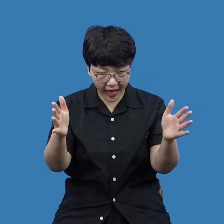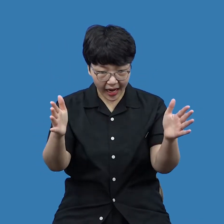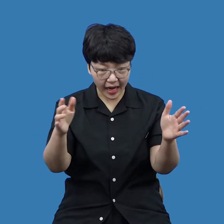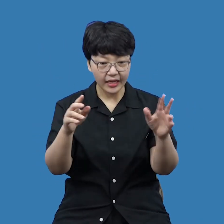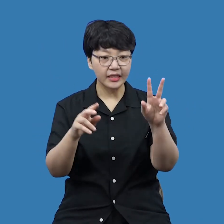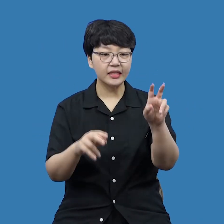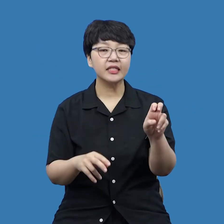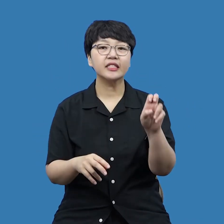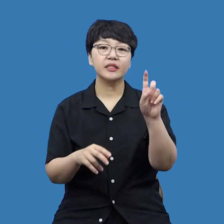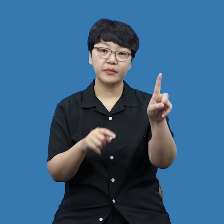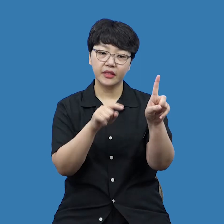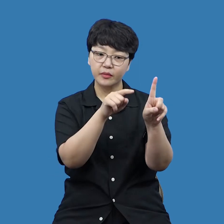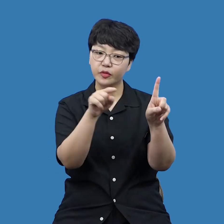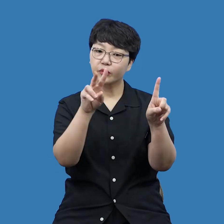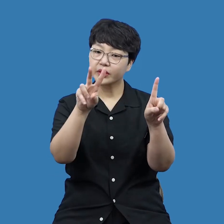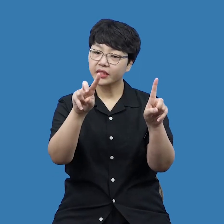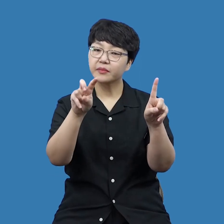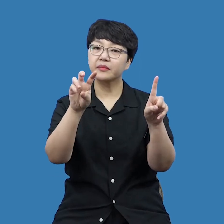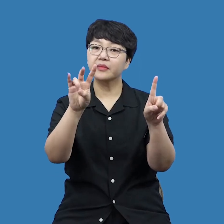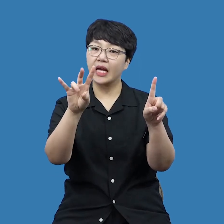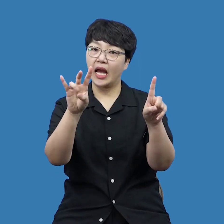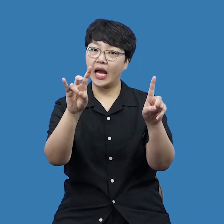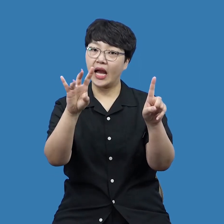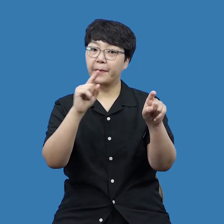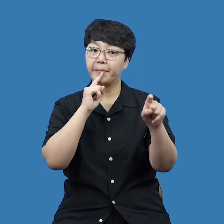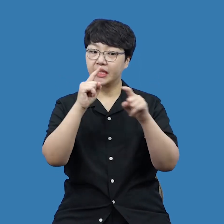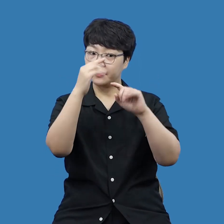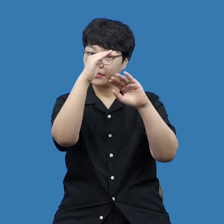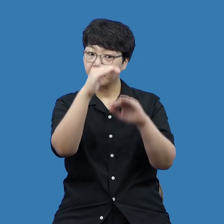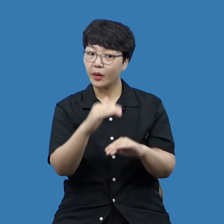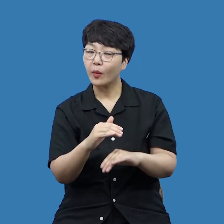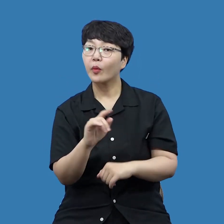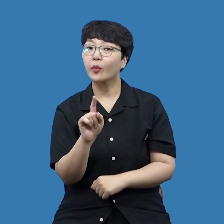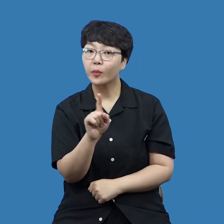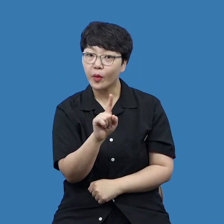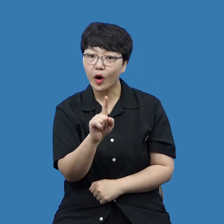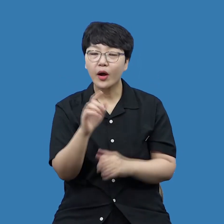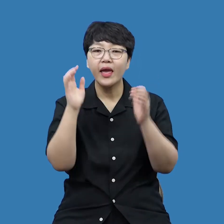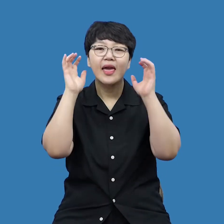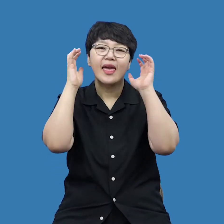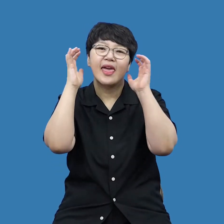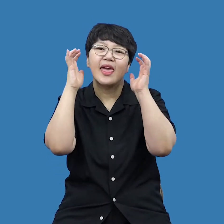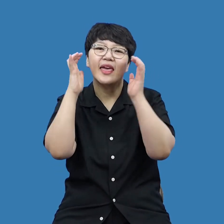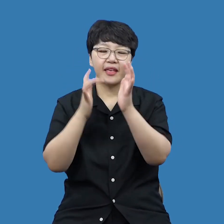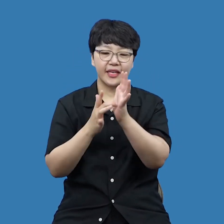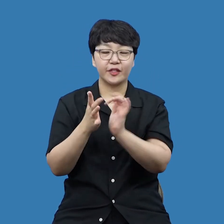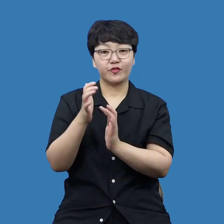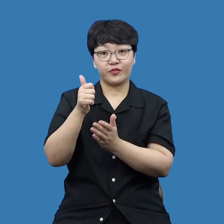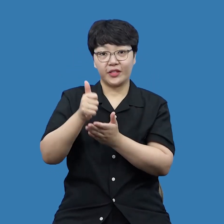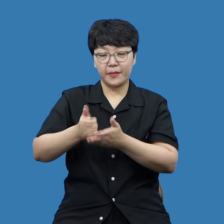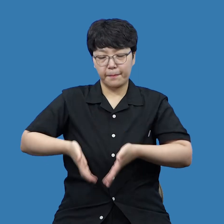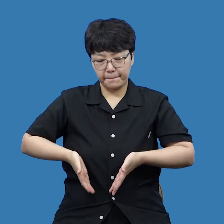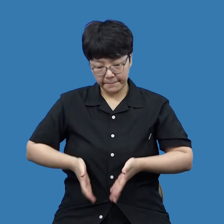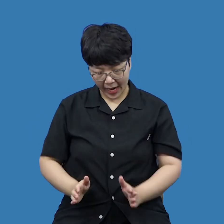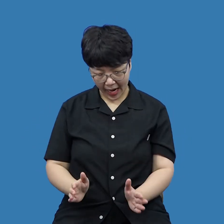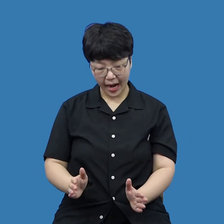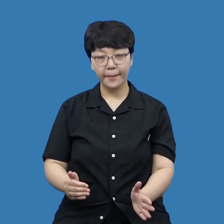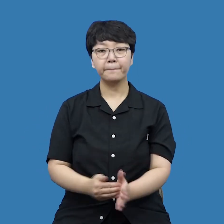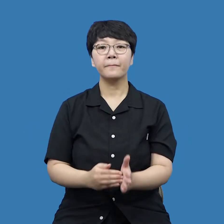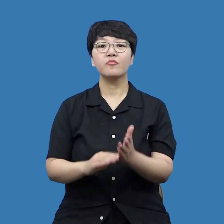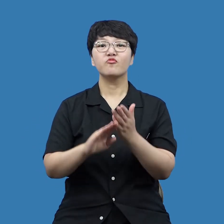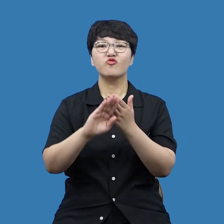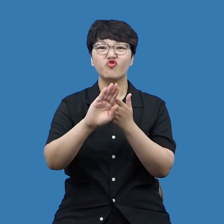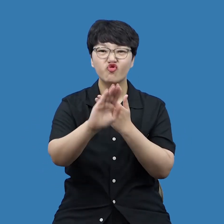21절로 24절까지, 이 부분에는 아기 예수께서 탄생하신 후에